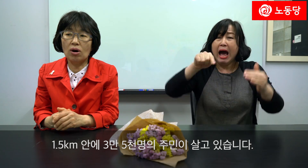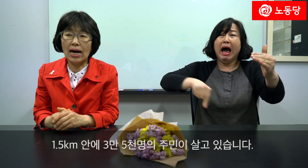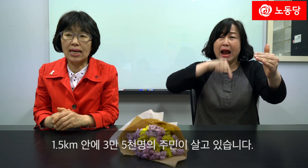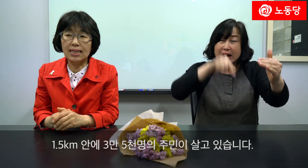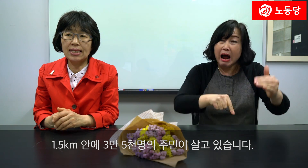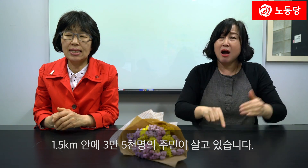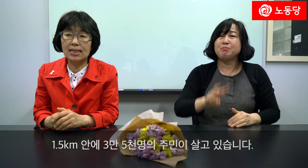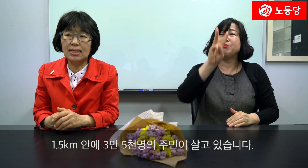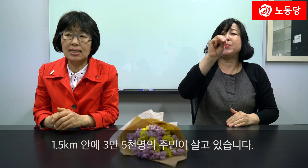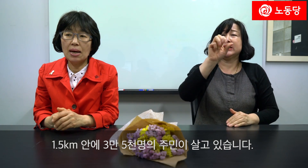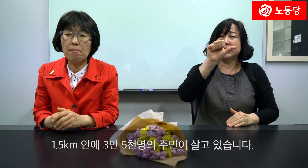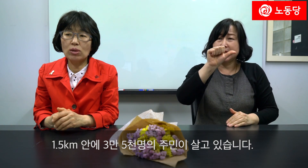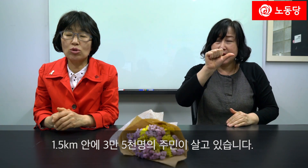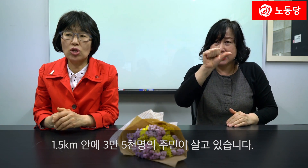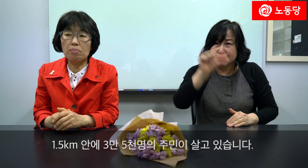1.5km 안에는